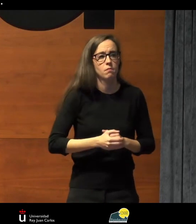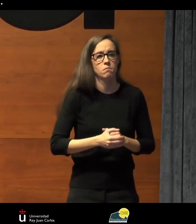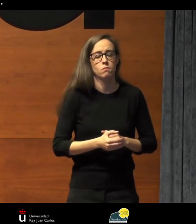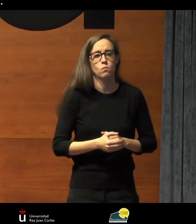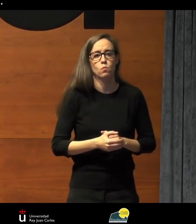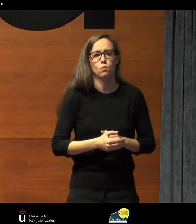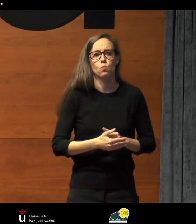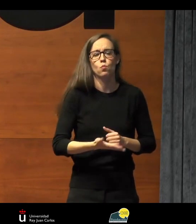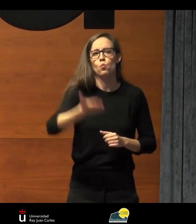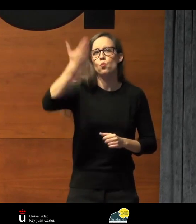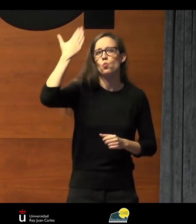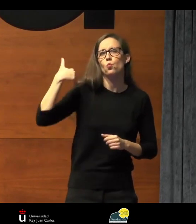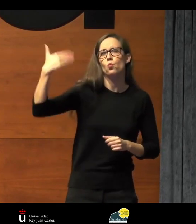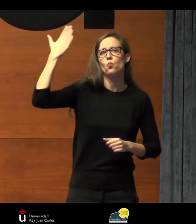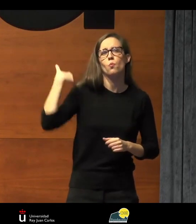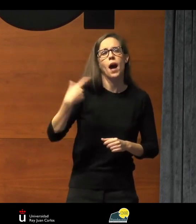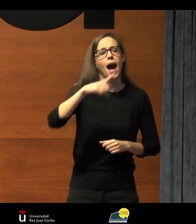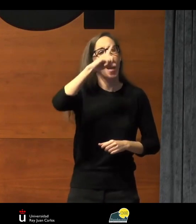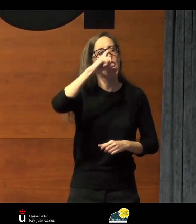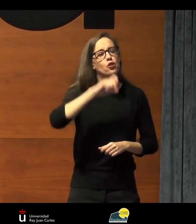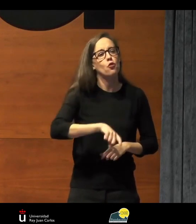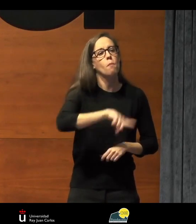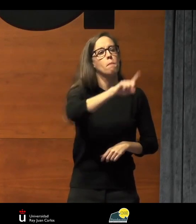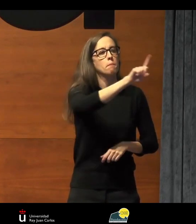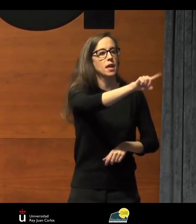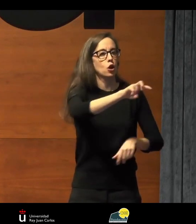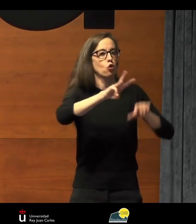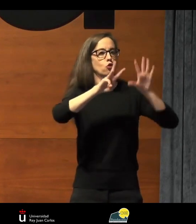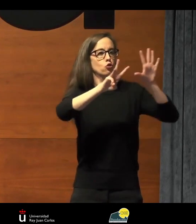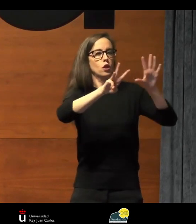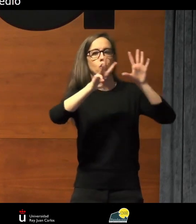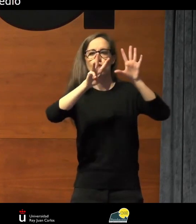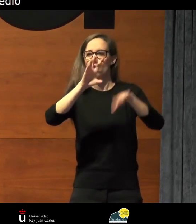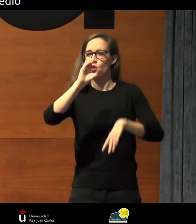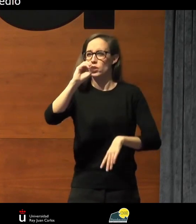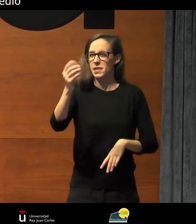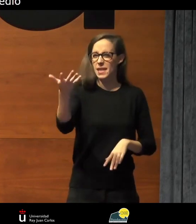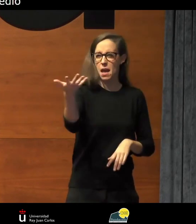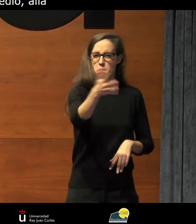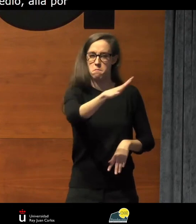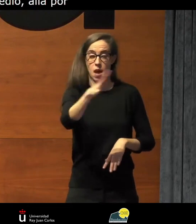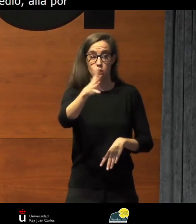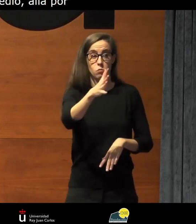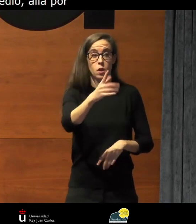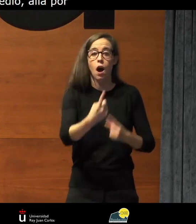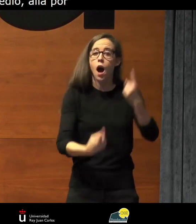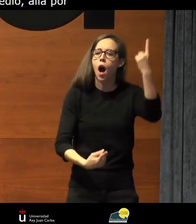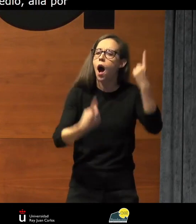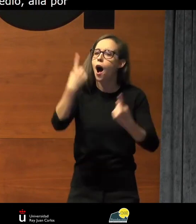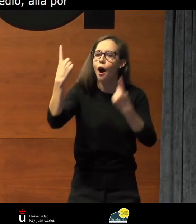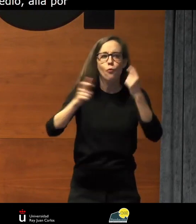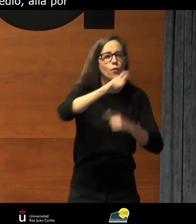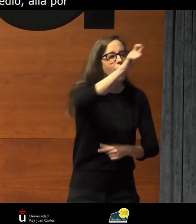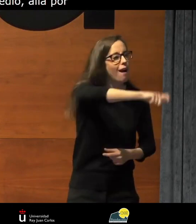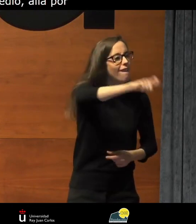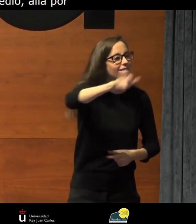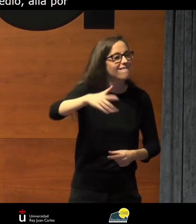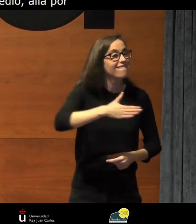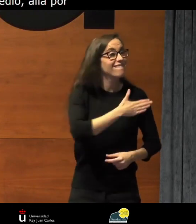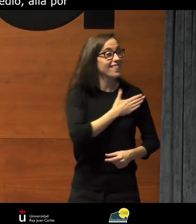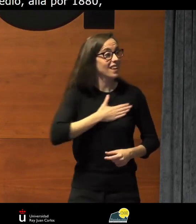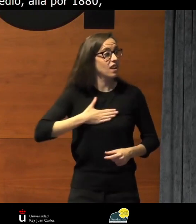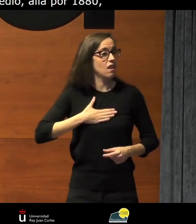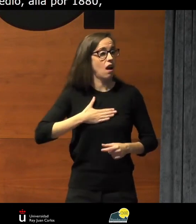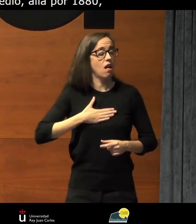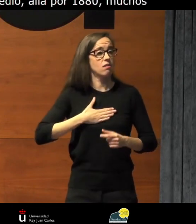allá por 1880, muchos intentaron frenar lo que es el natural